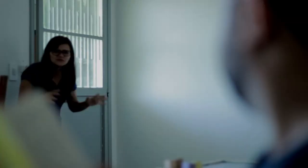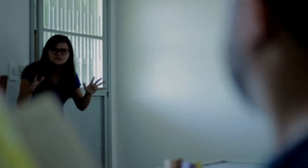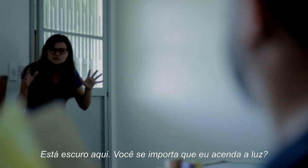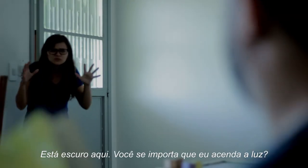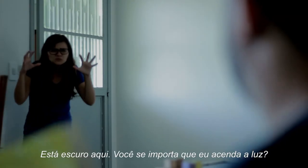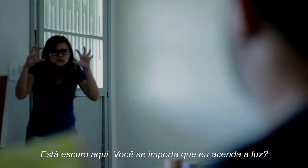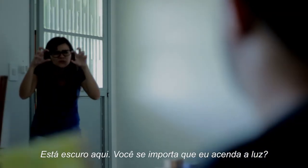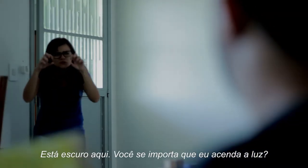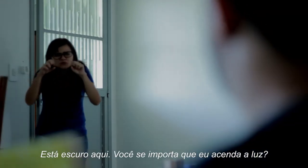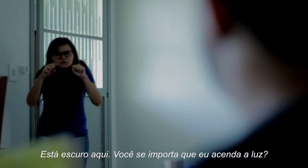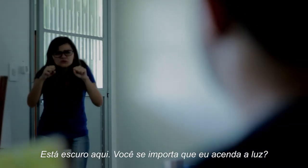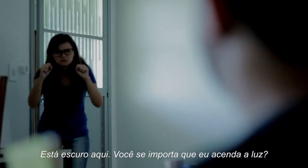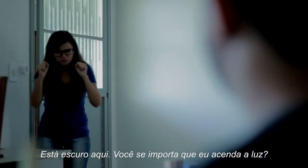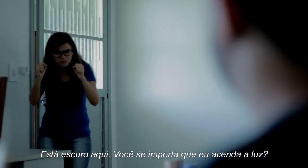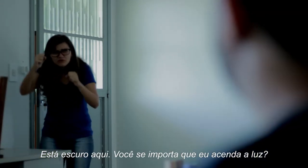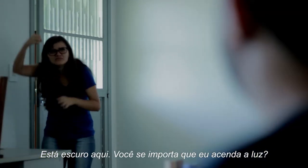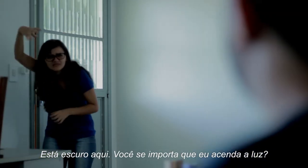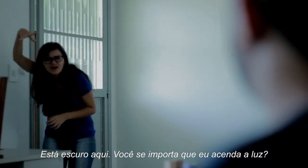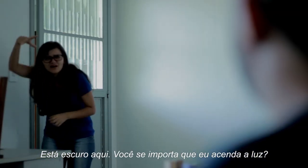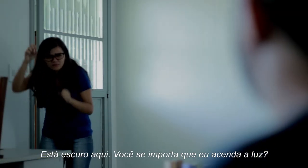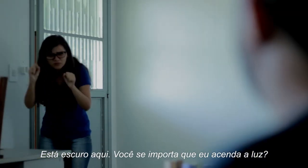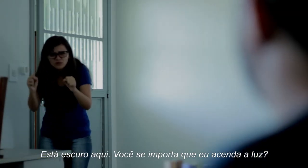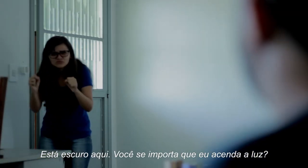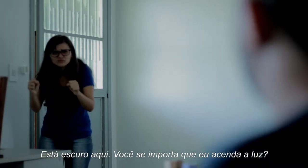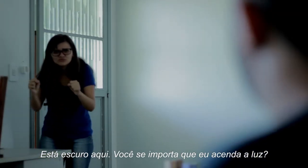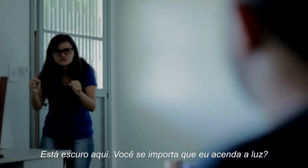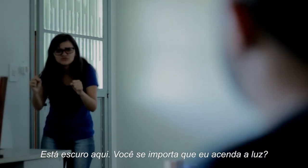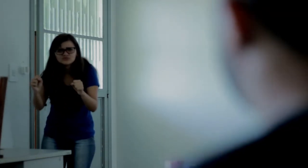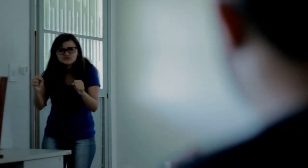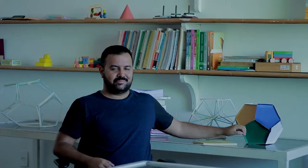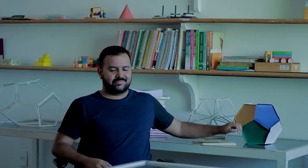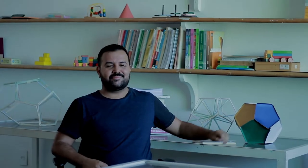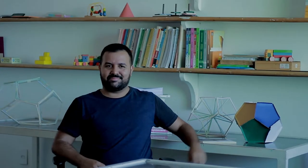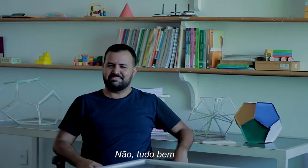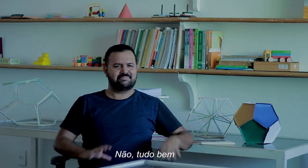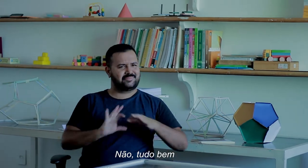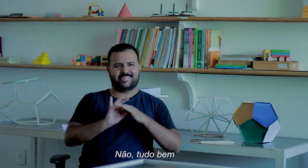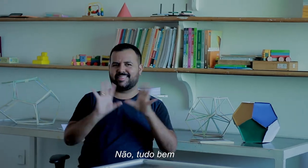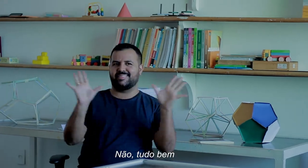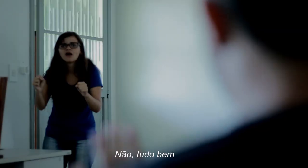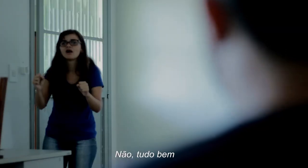Tá escuro aqui, você se importa que eu acenda a luz? Não, tudo bem.